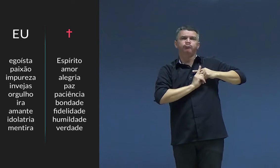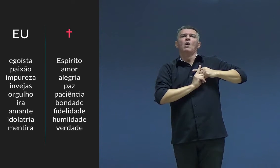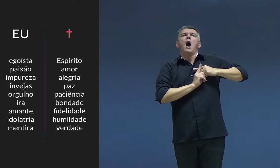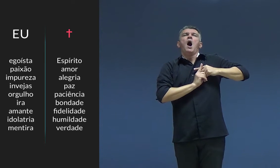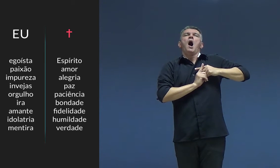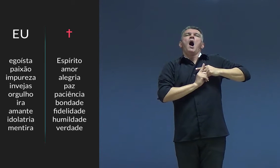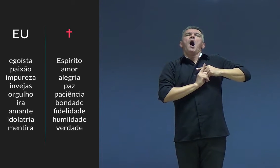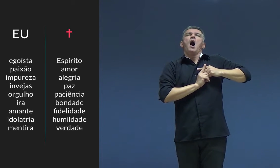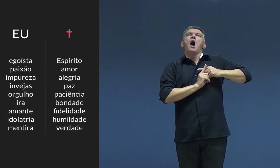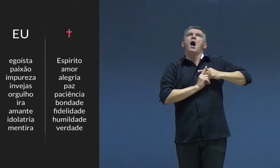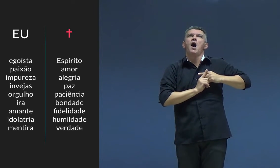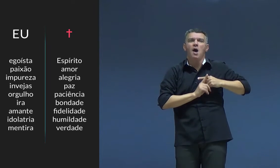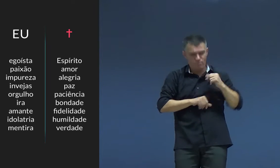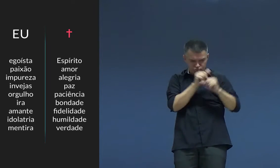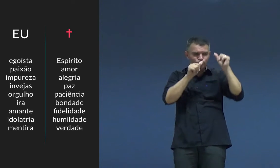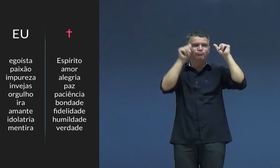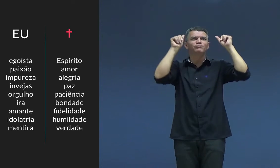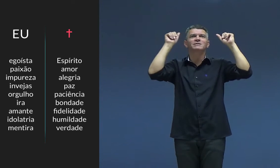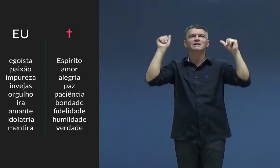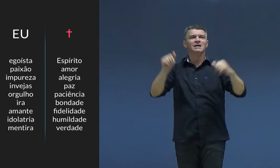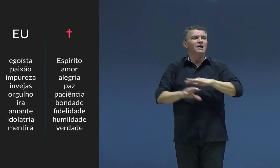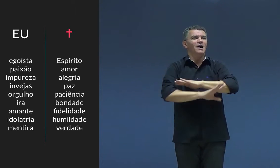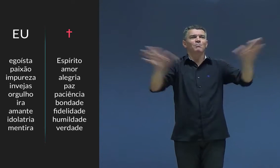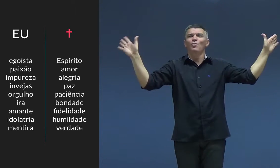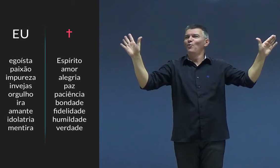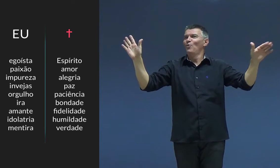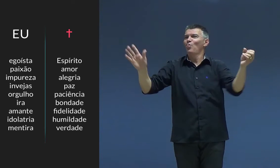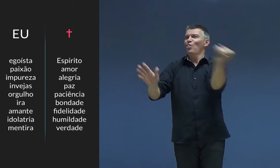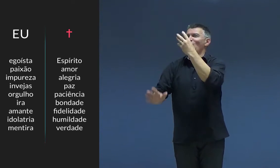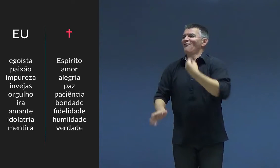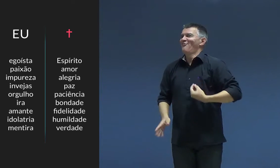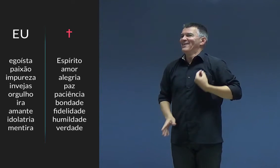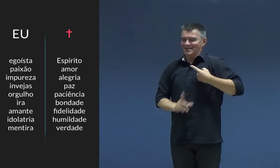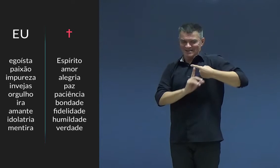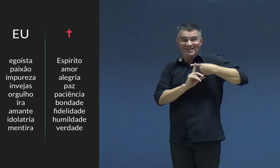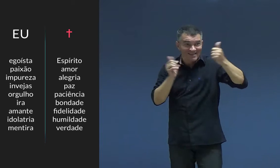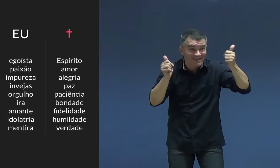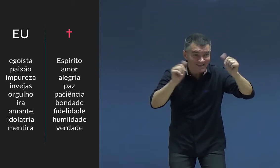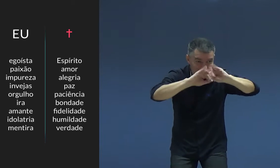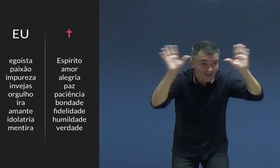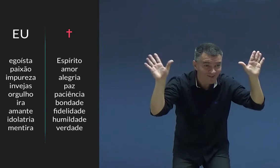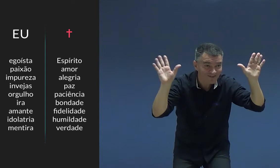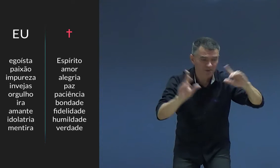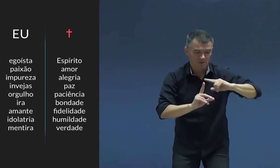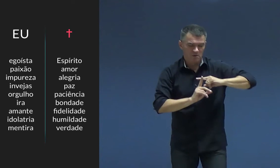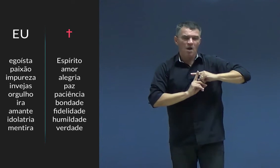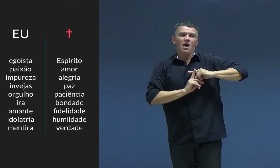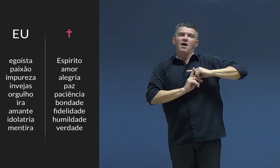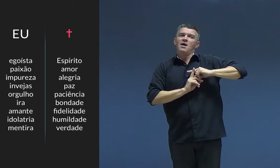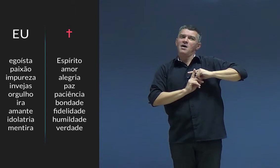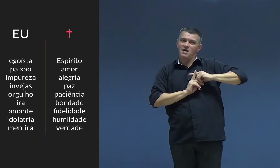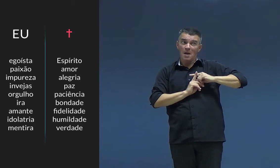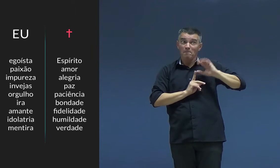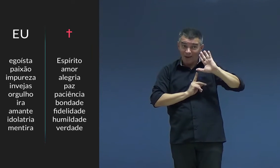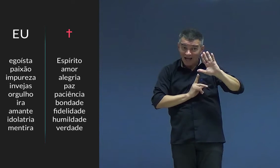a cruz dele vem morar em você. E isso se transforma, isso acaba, você é uma nova criatura.